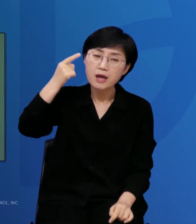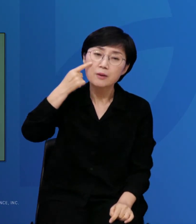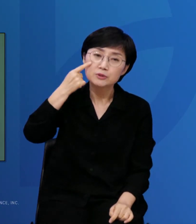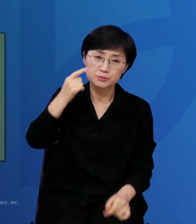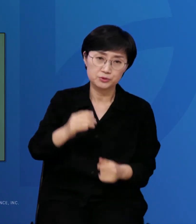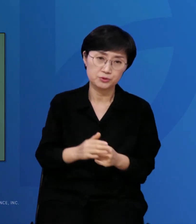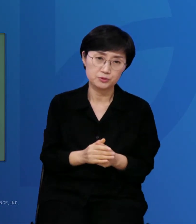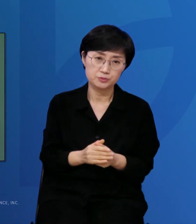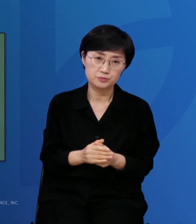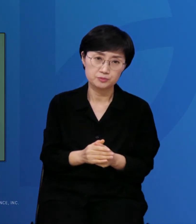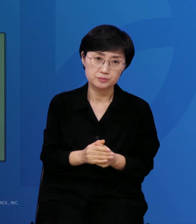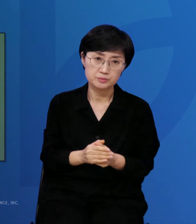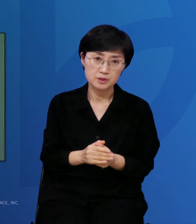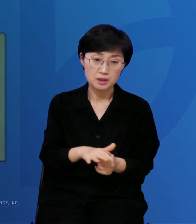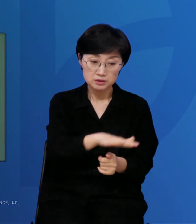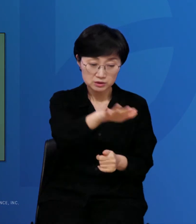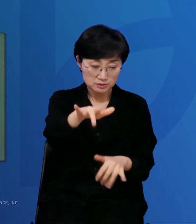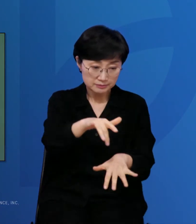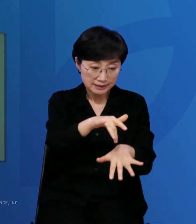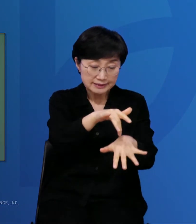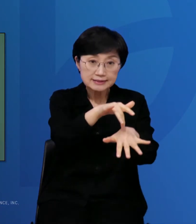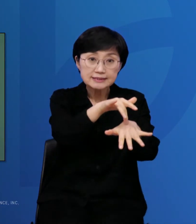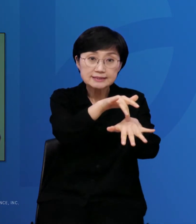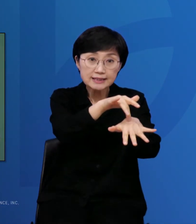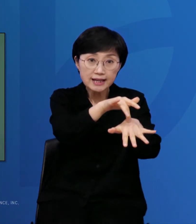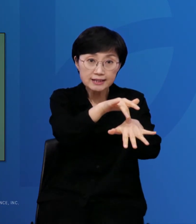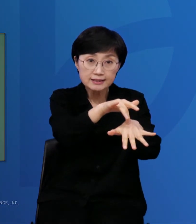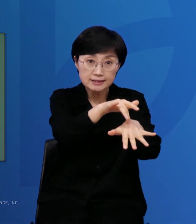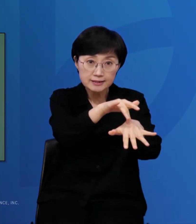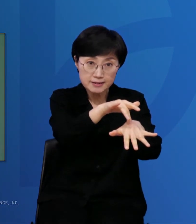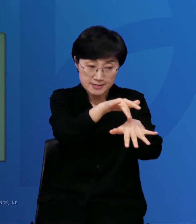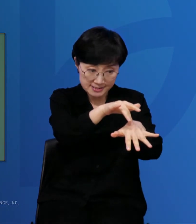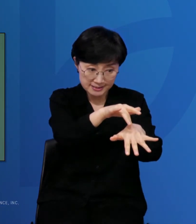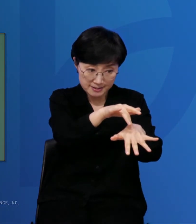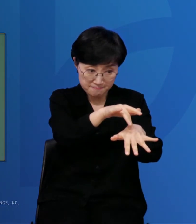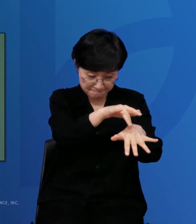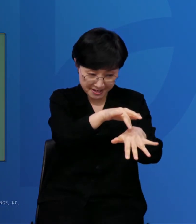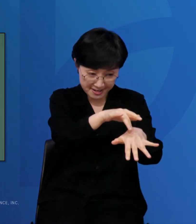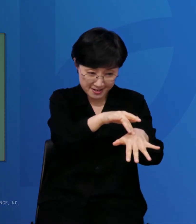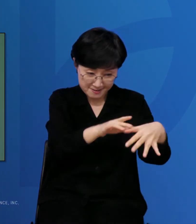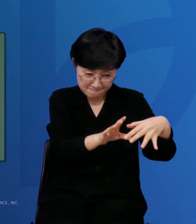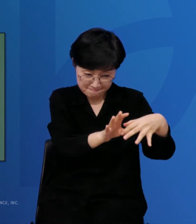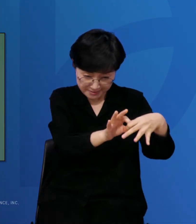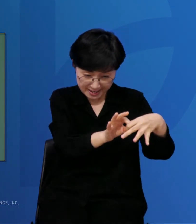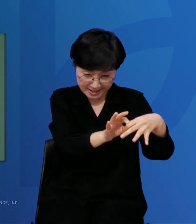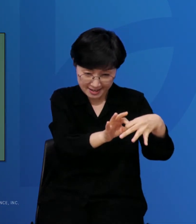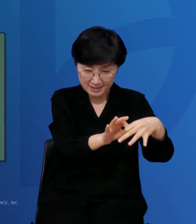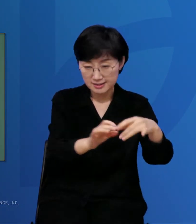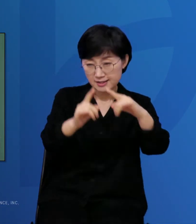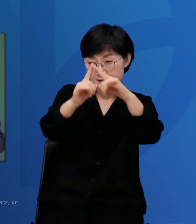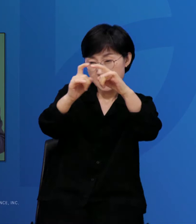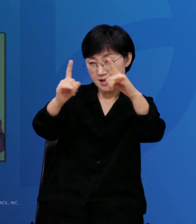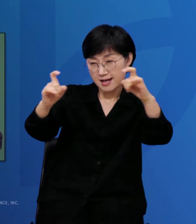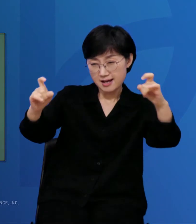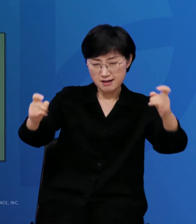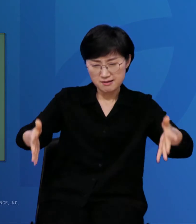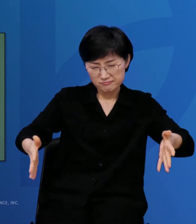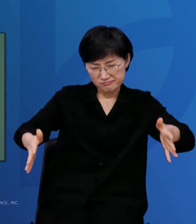지금 흑암세를 퍼뜨리는 사람들이 우상 신전 크게 만들어 가지고요. 사람들을 이렇게 무너뜨리는 겁니다.